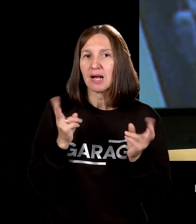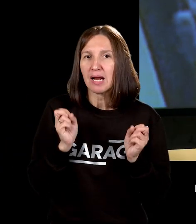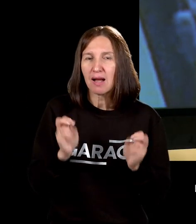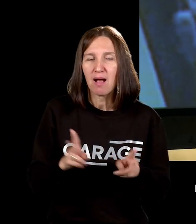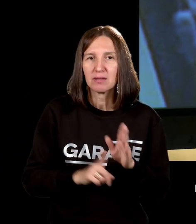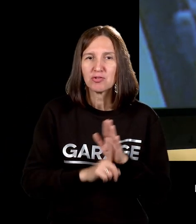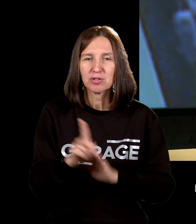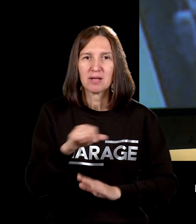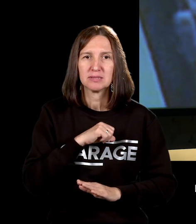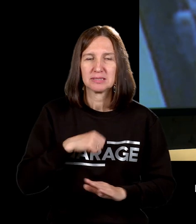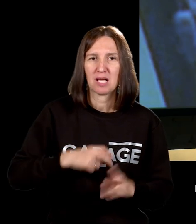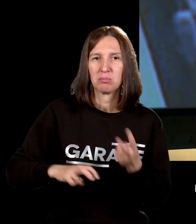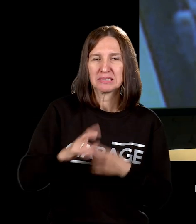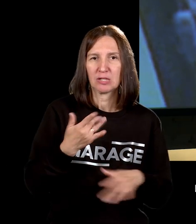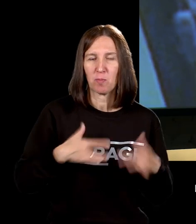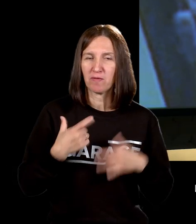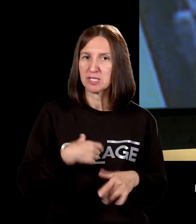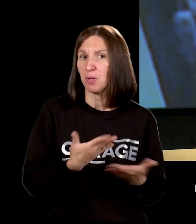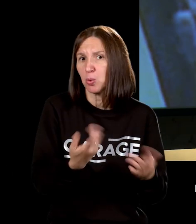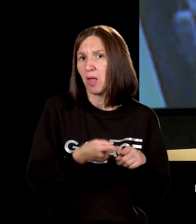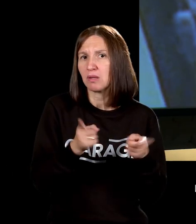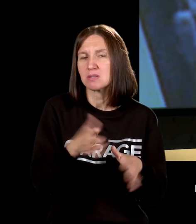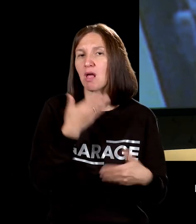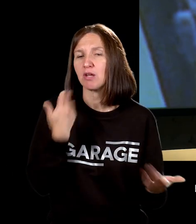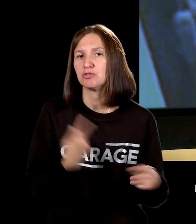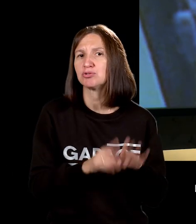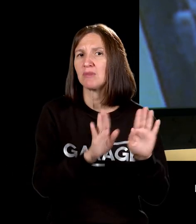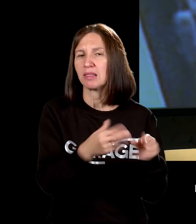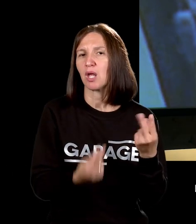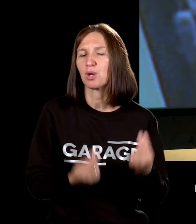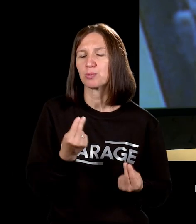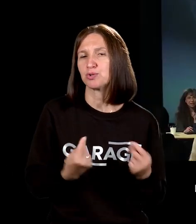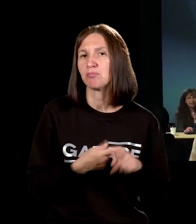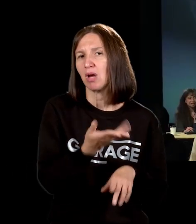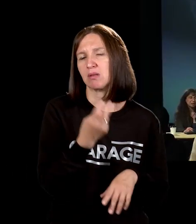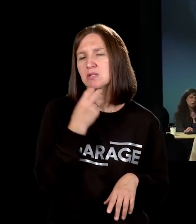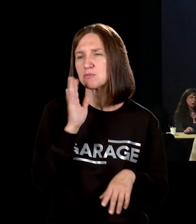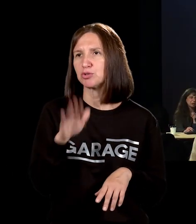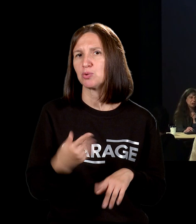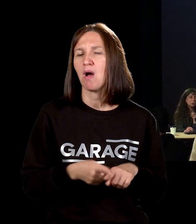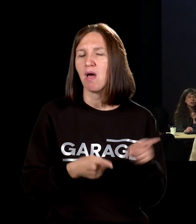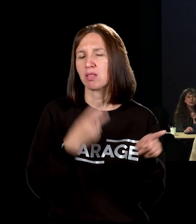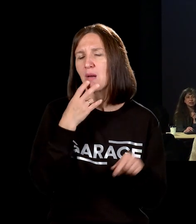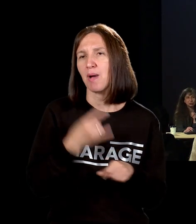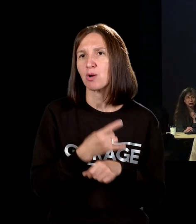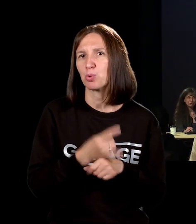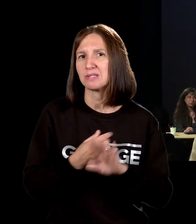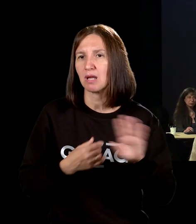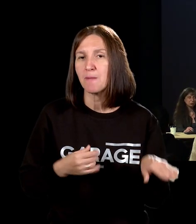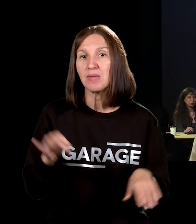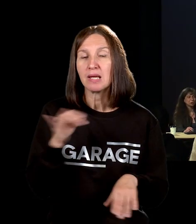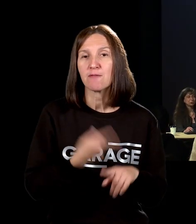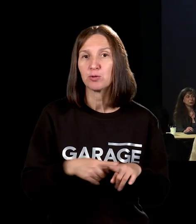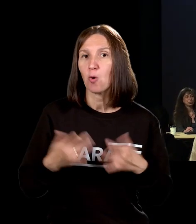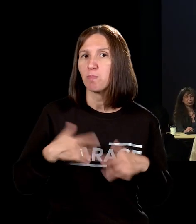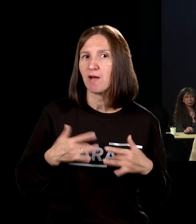Это же не настоящее, это же игрушечное, это же смешно, это же пародия. И эти оправдания не очень действуют. И там как